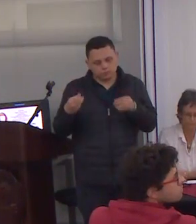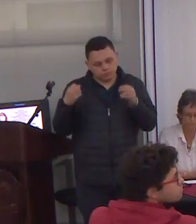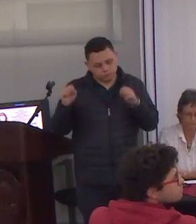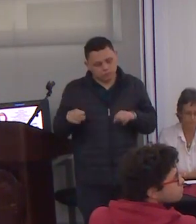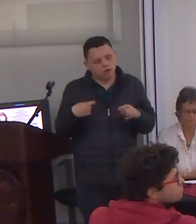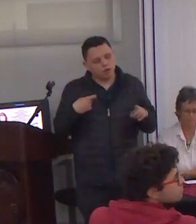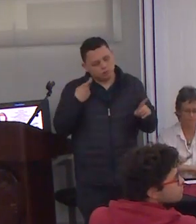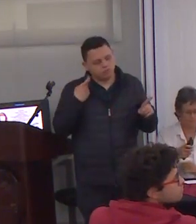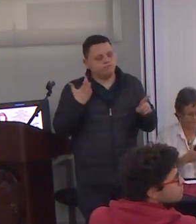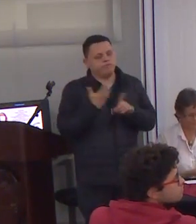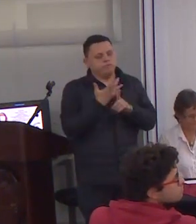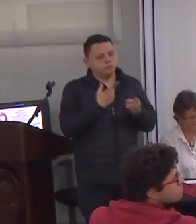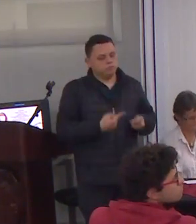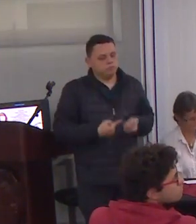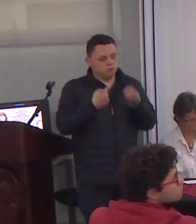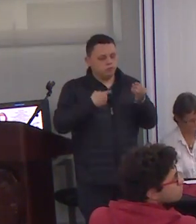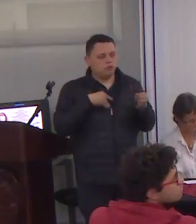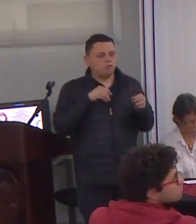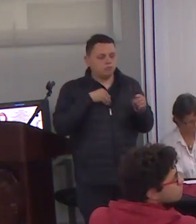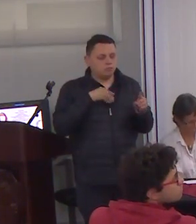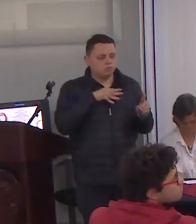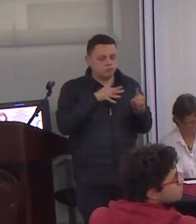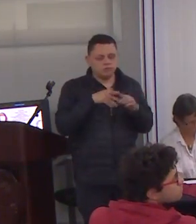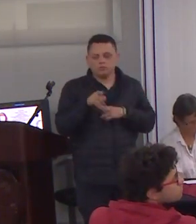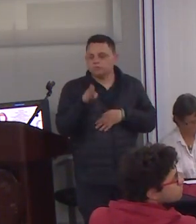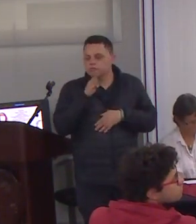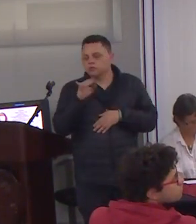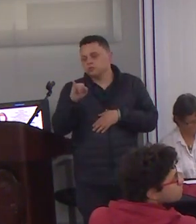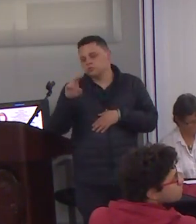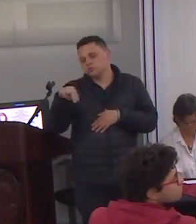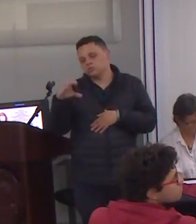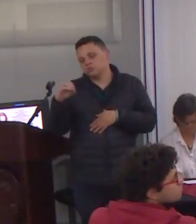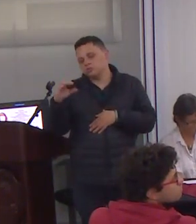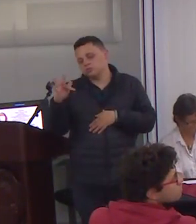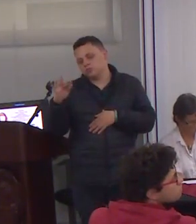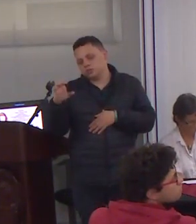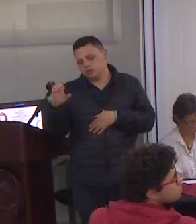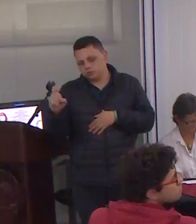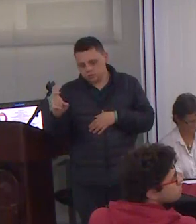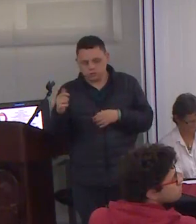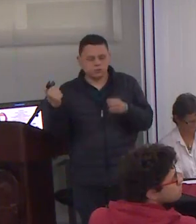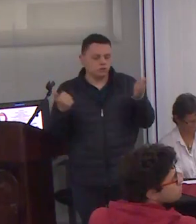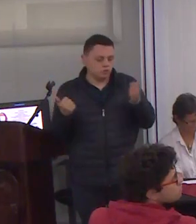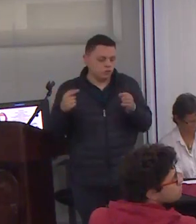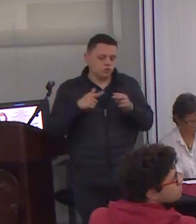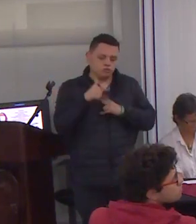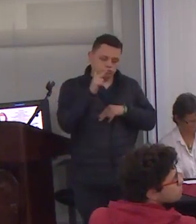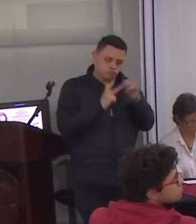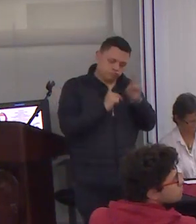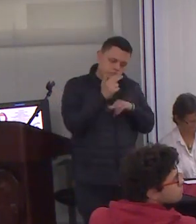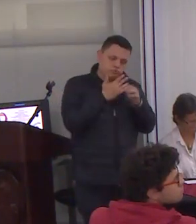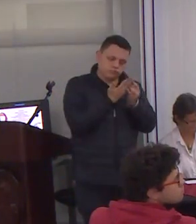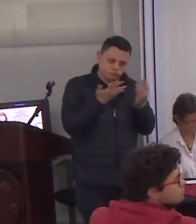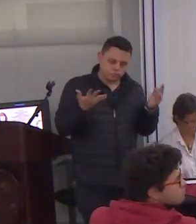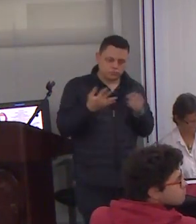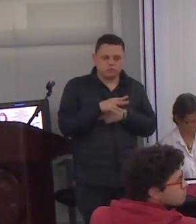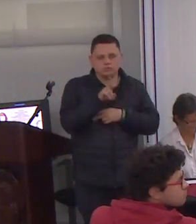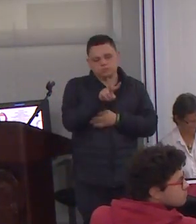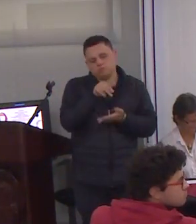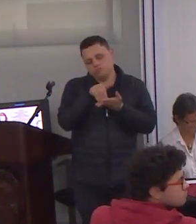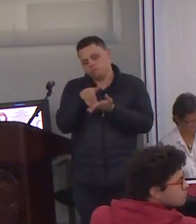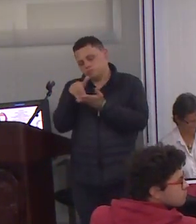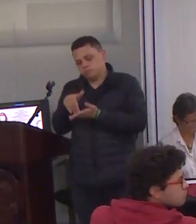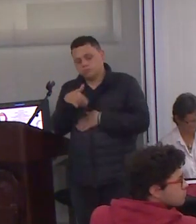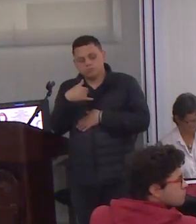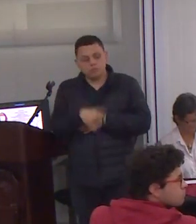poder incidir en esta política que es lo que estamos haciendo con IconTEC con las mesas de accesibilidad y en esta construcción entonces son las dos posturas